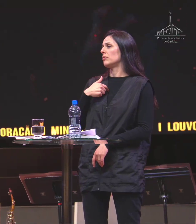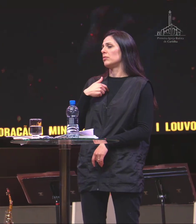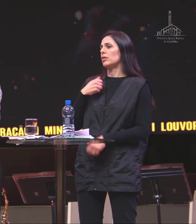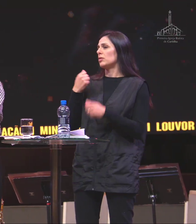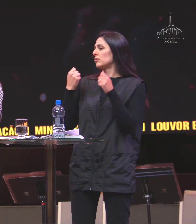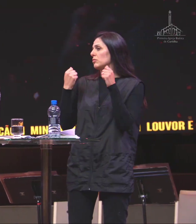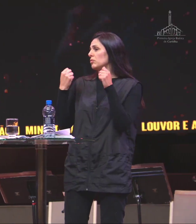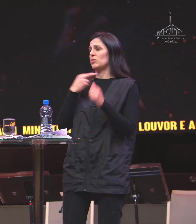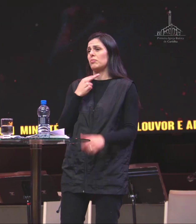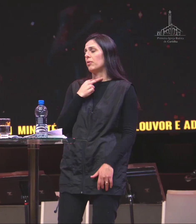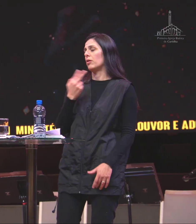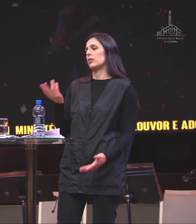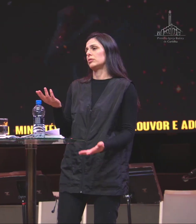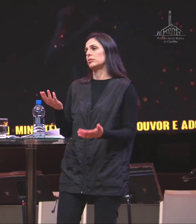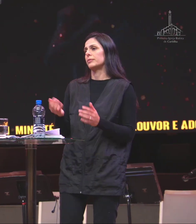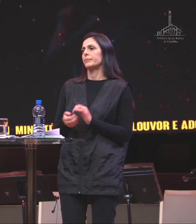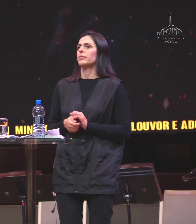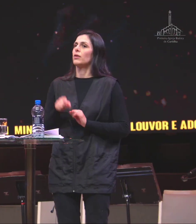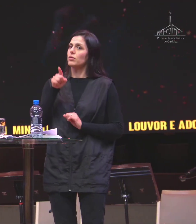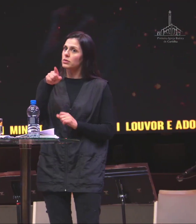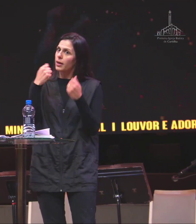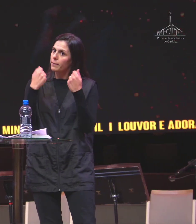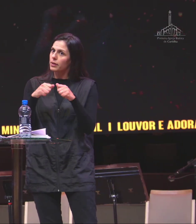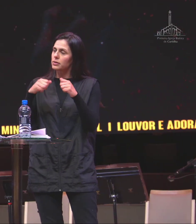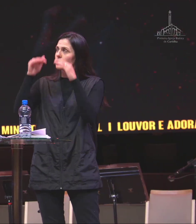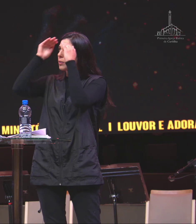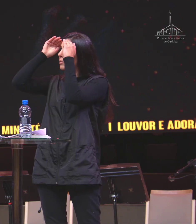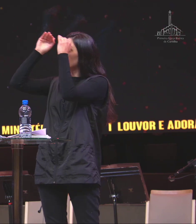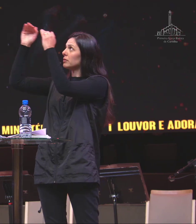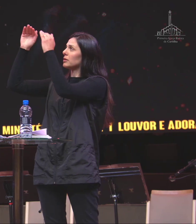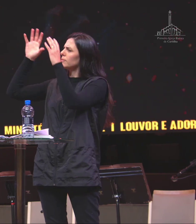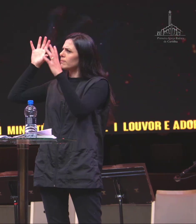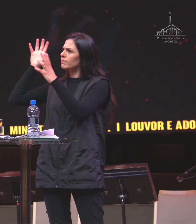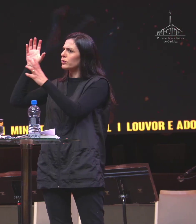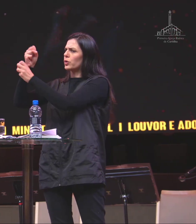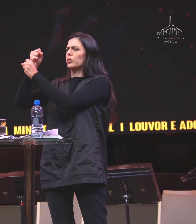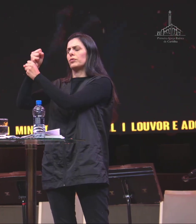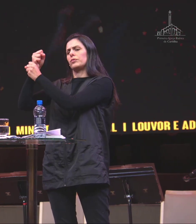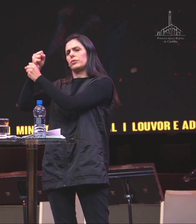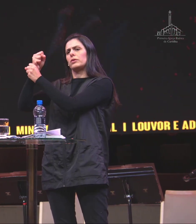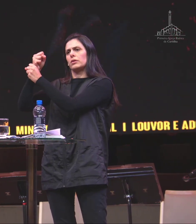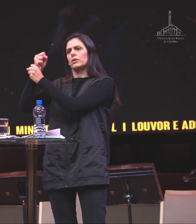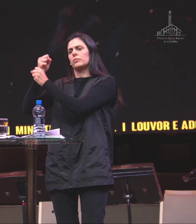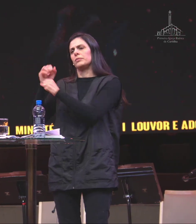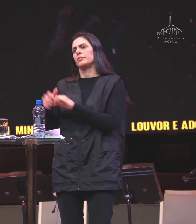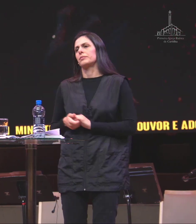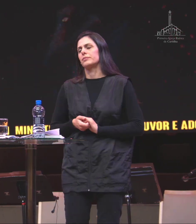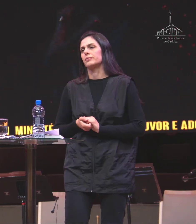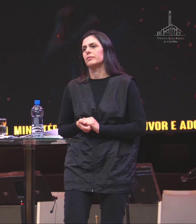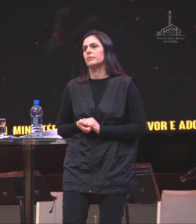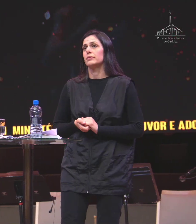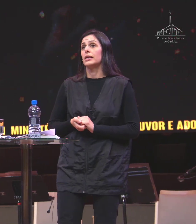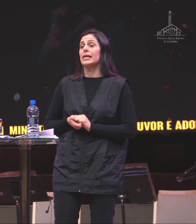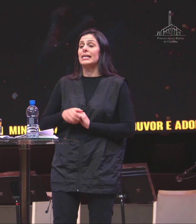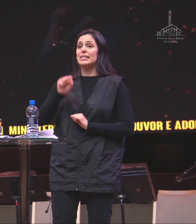falar, eu me atrapalho com as palavras, né? Jeremias, e Moisés falou assim, manda outro.